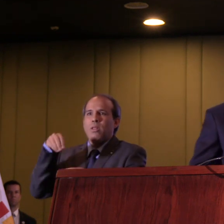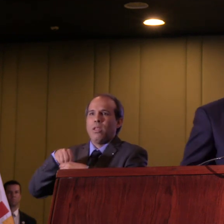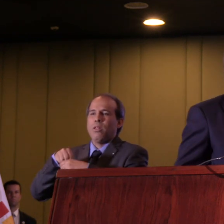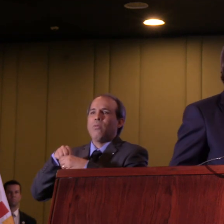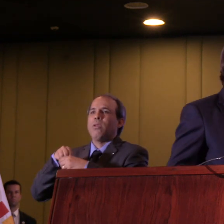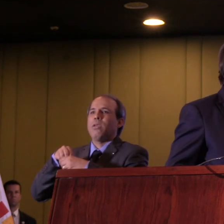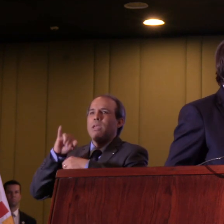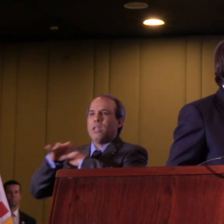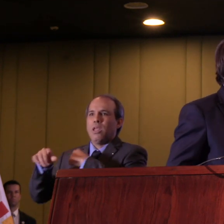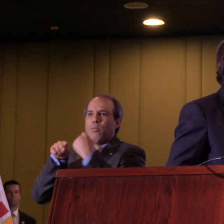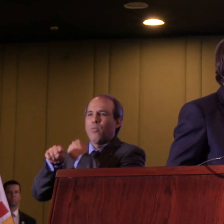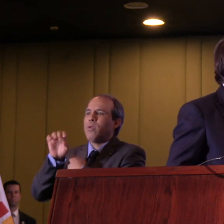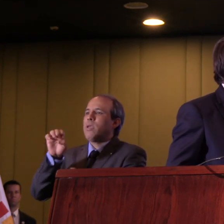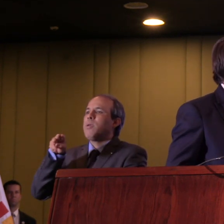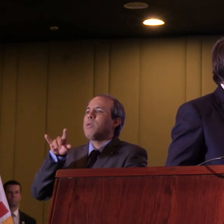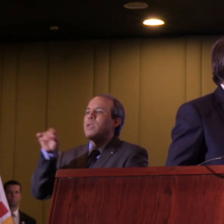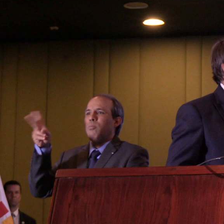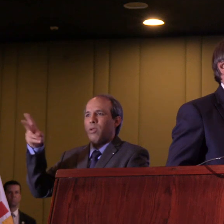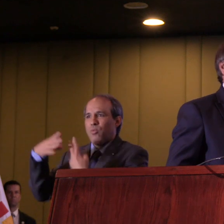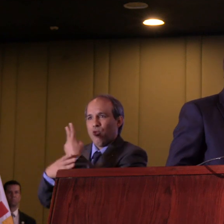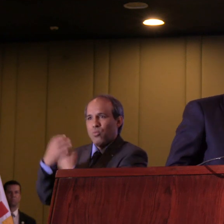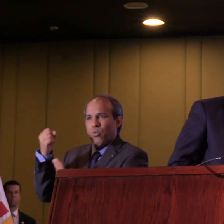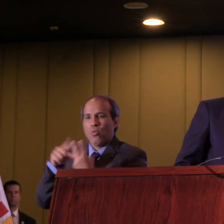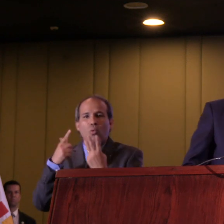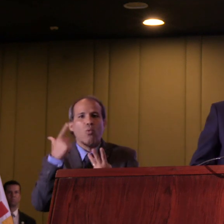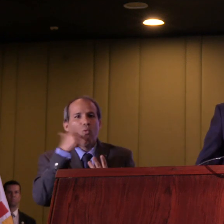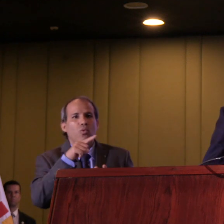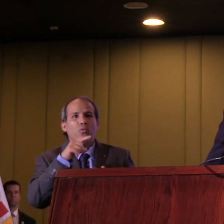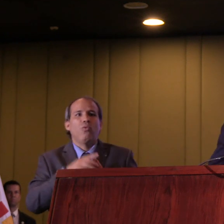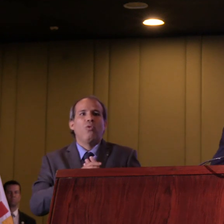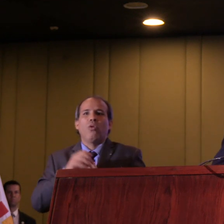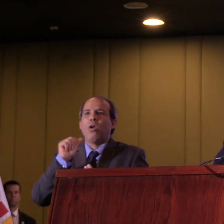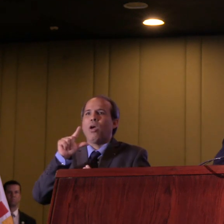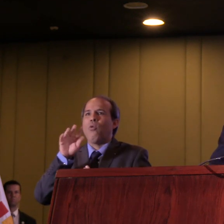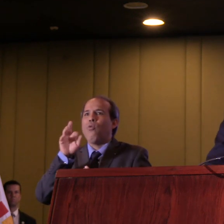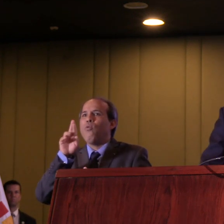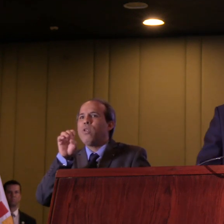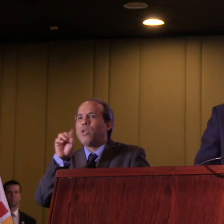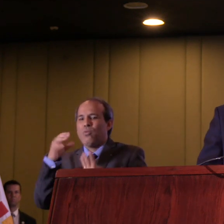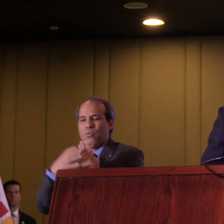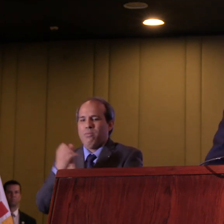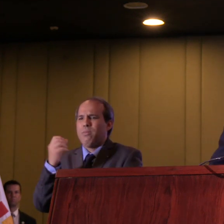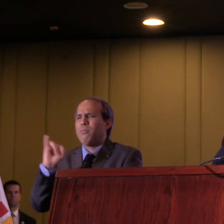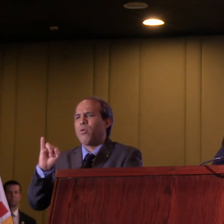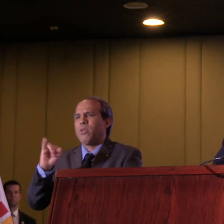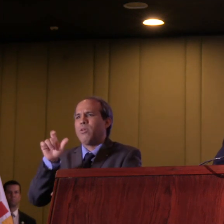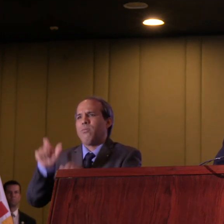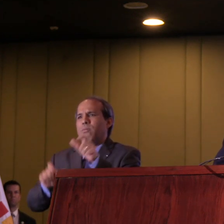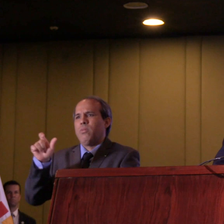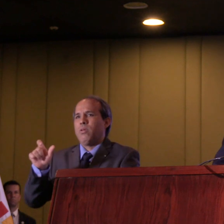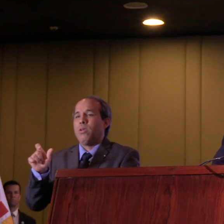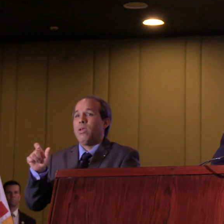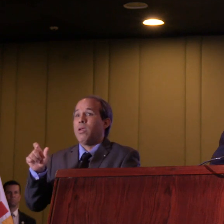Médici, juntamente com Alfredo Stroessner. A história não pode ser mudada, é uma